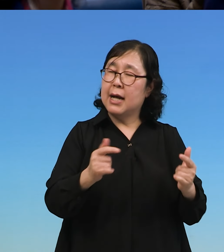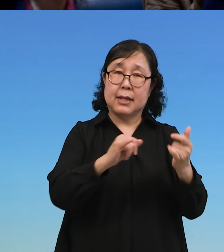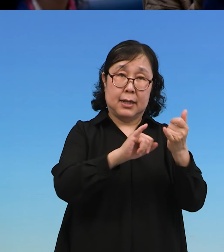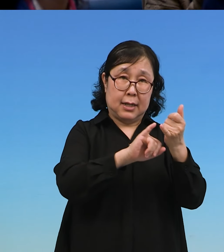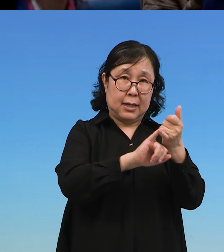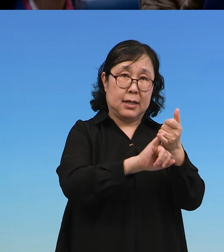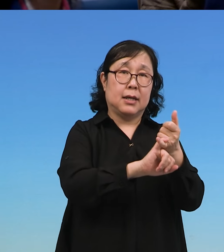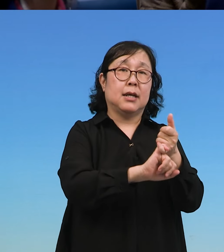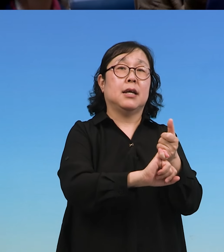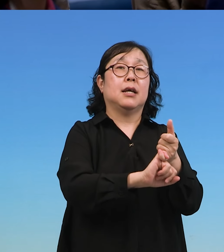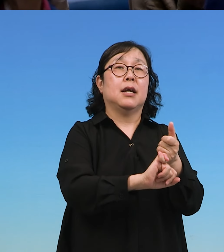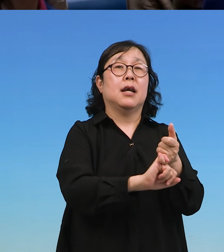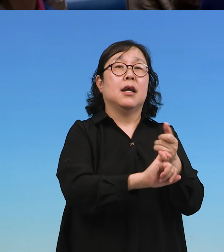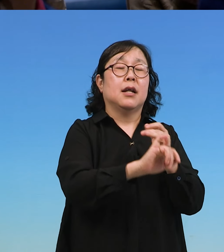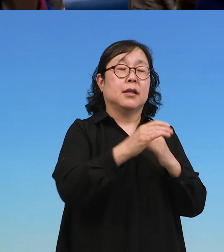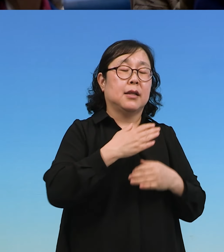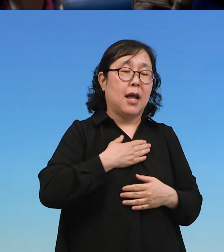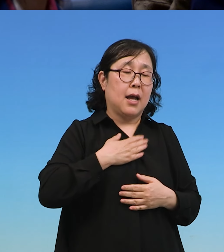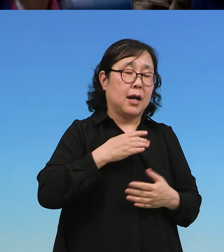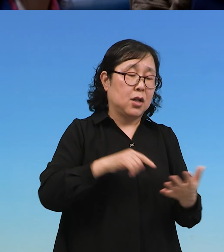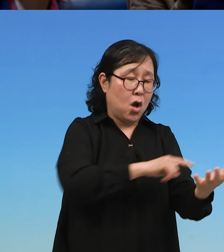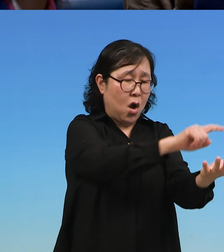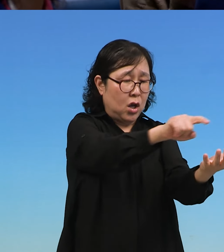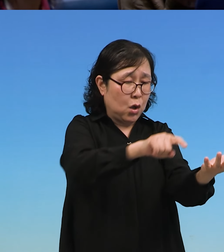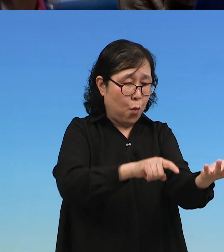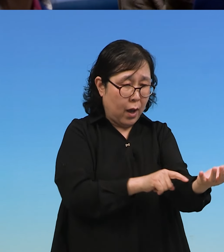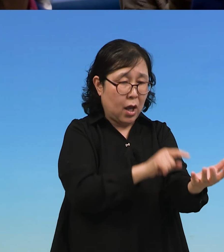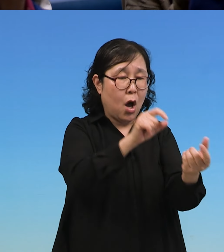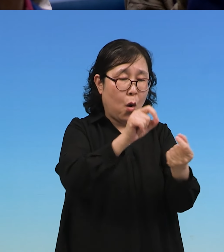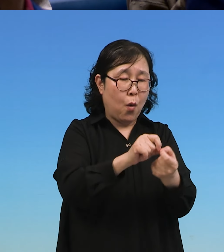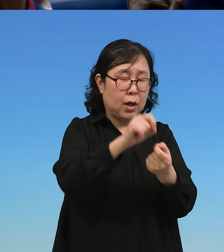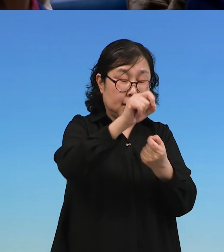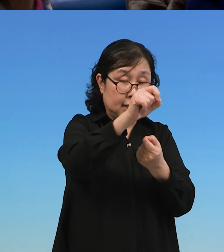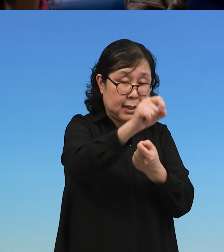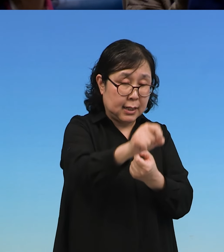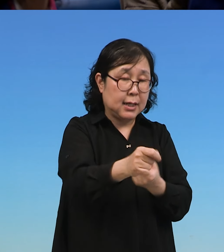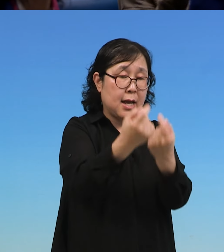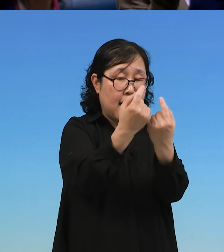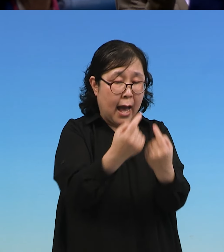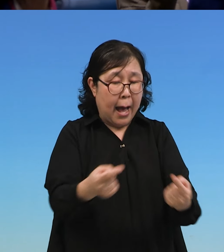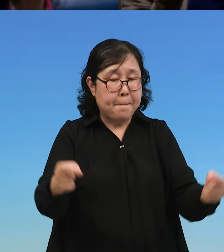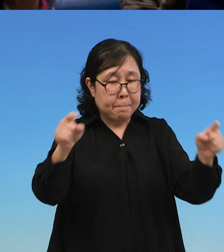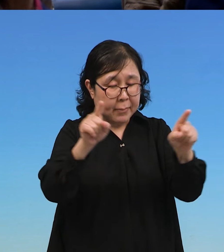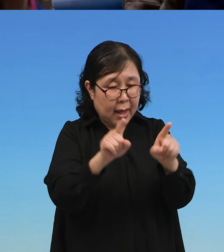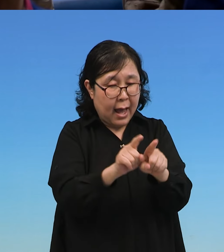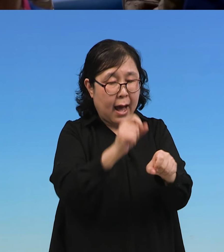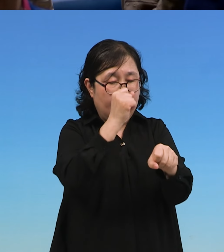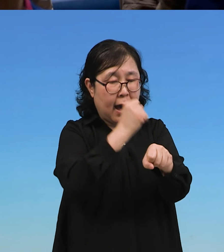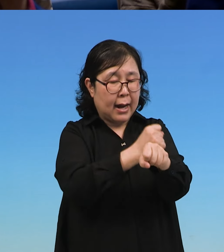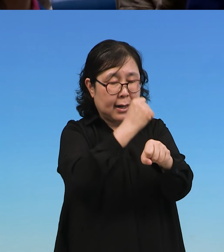성령님 말씀하십니다. 내가 너희와 영원히 함께 하리라.